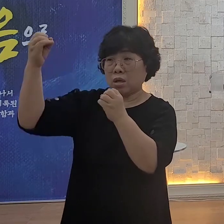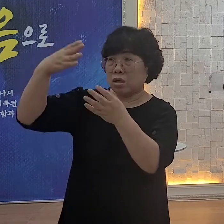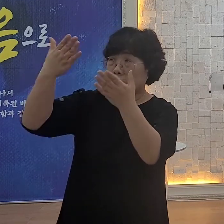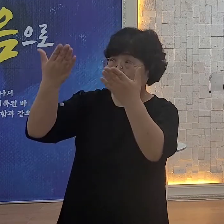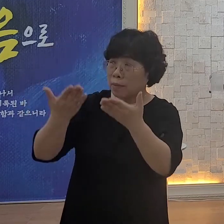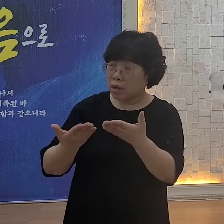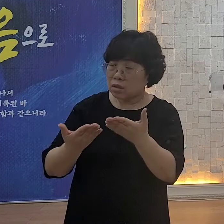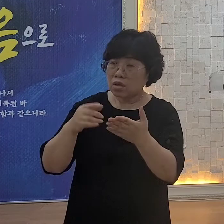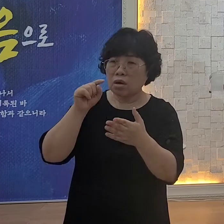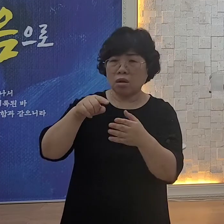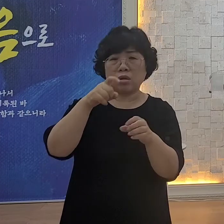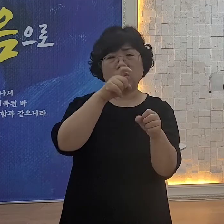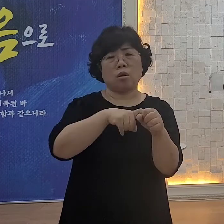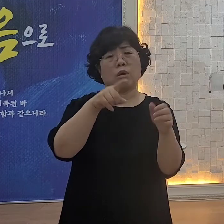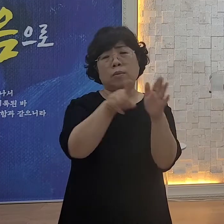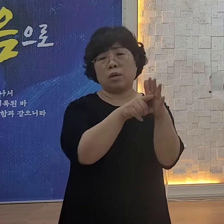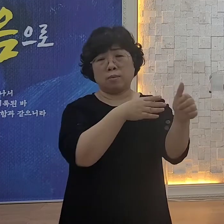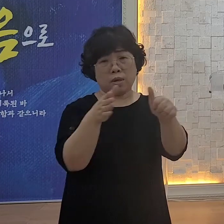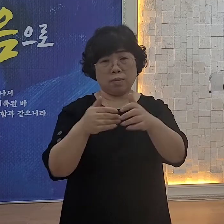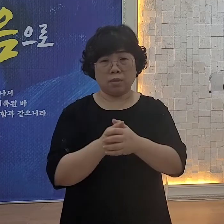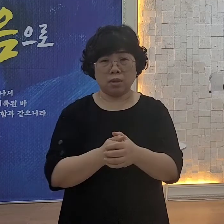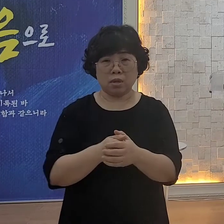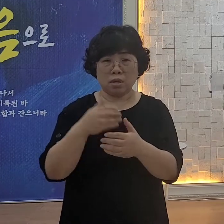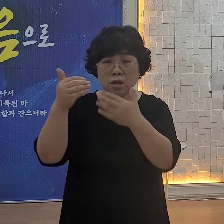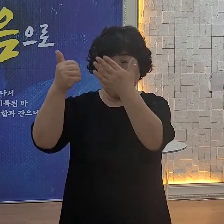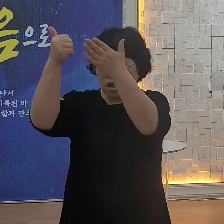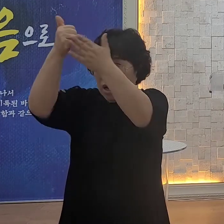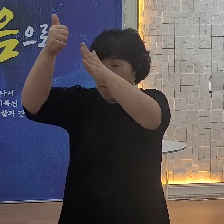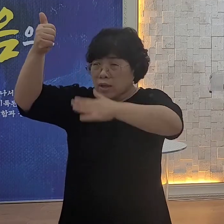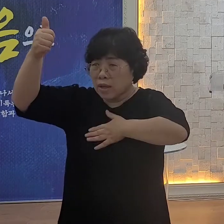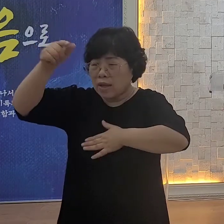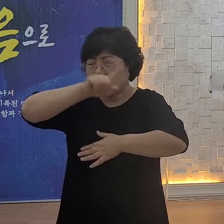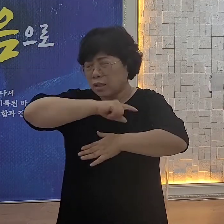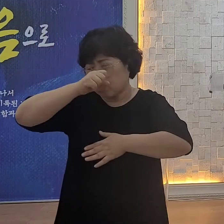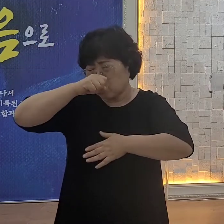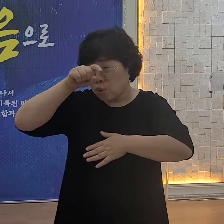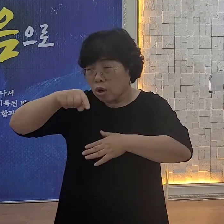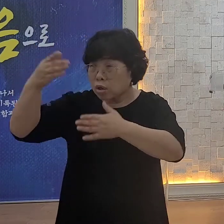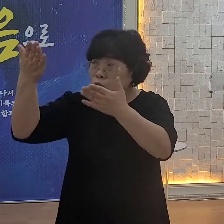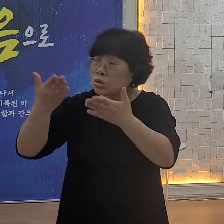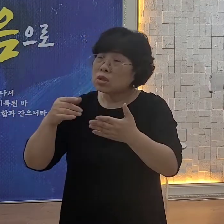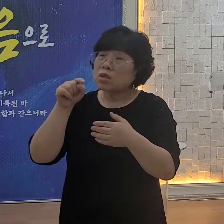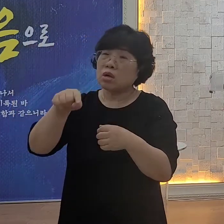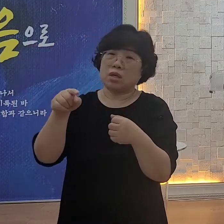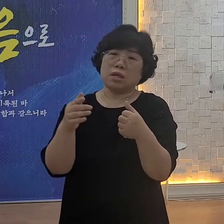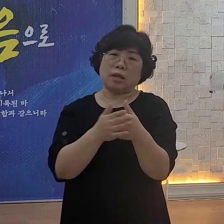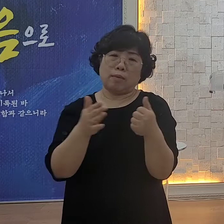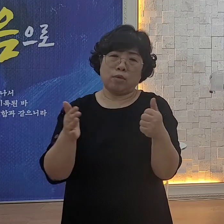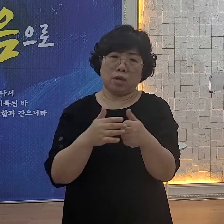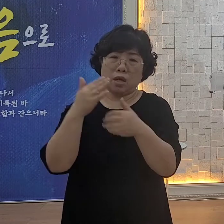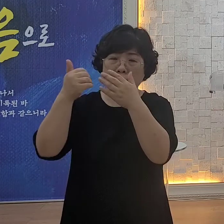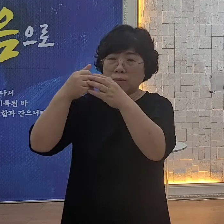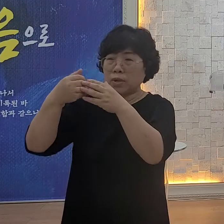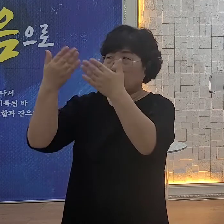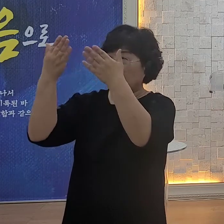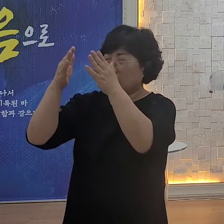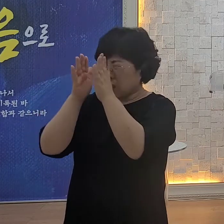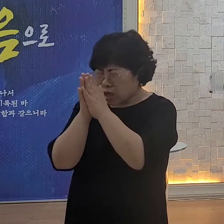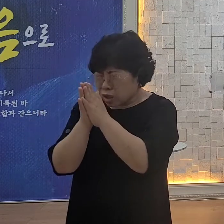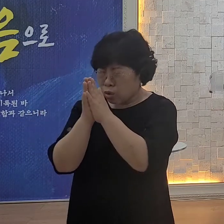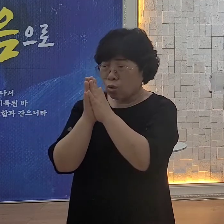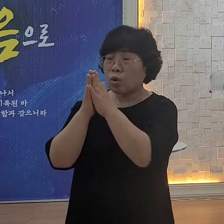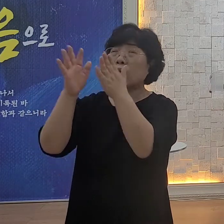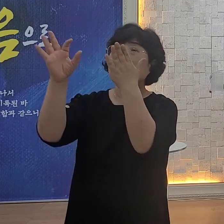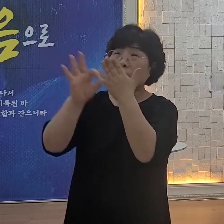돼요. 하나님 우리에게 가장 좋은 것을 주시는 분이시기 때문에 오늘 이 말씀이 그 말씀. 내가 주님 앞에